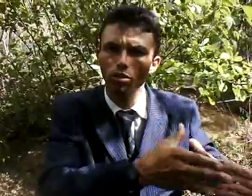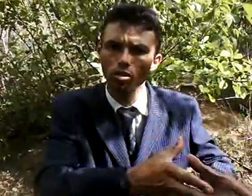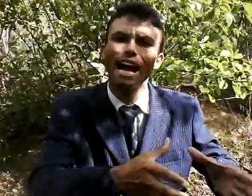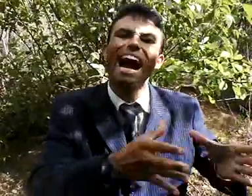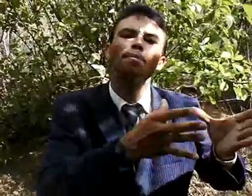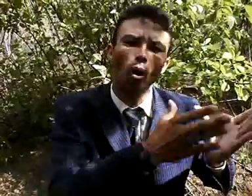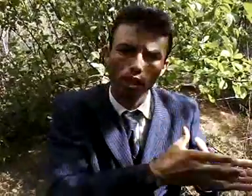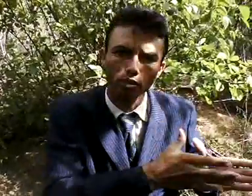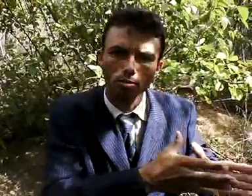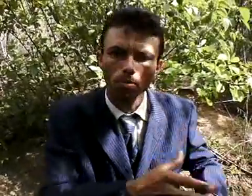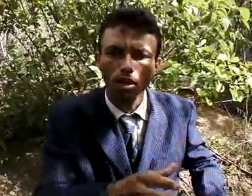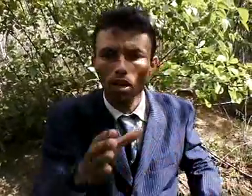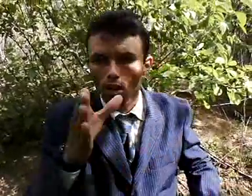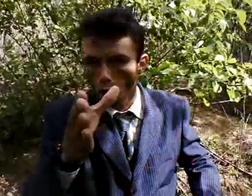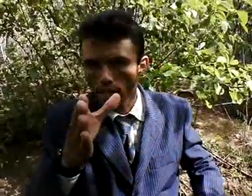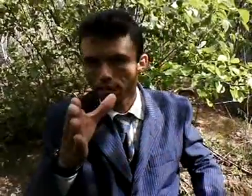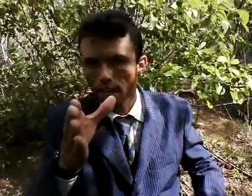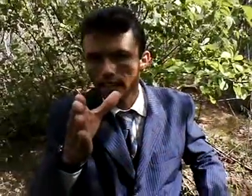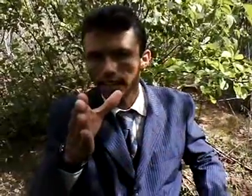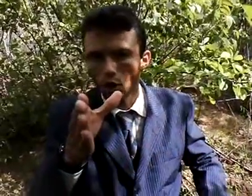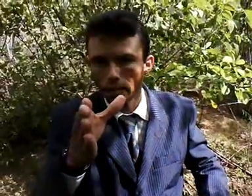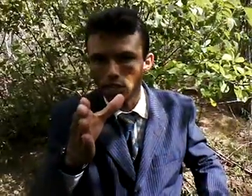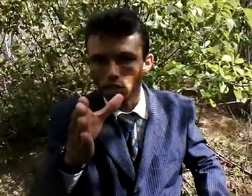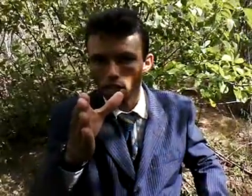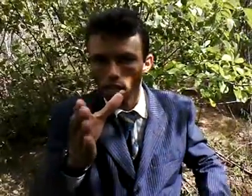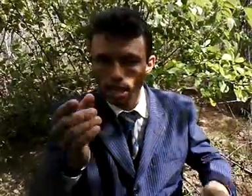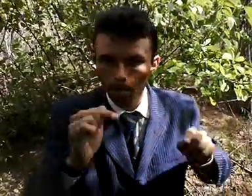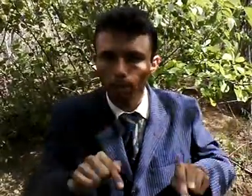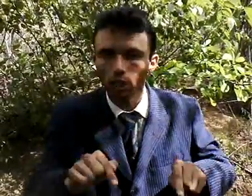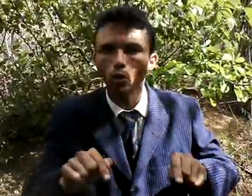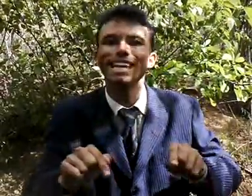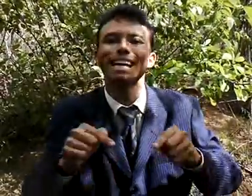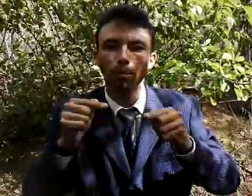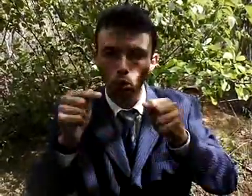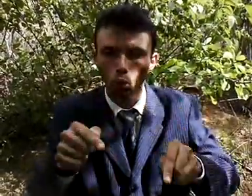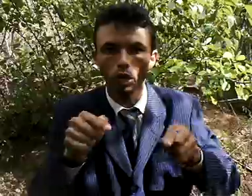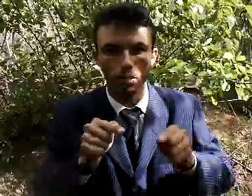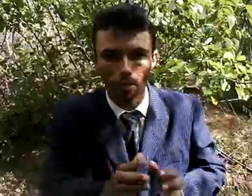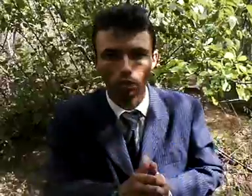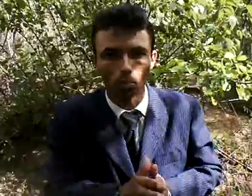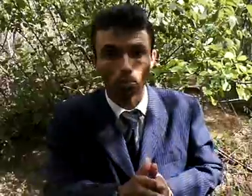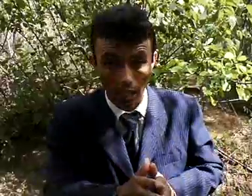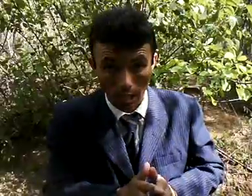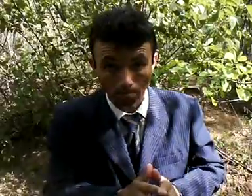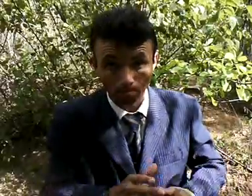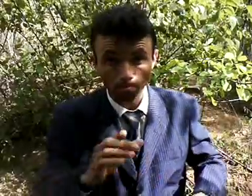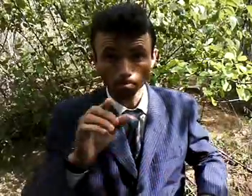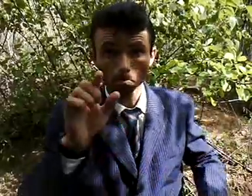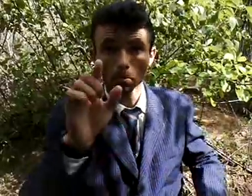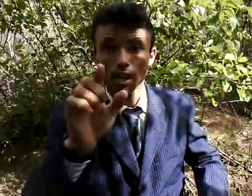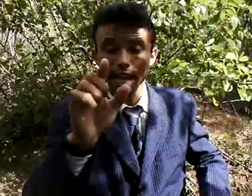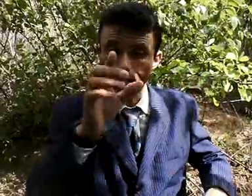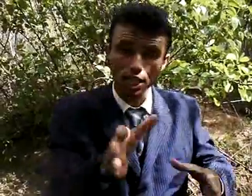livros apócrifos? Como já falei anteriormente, e repito e recapitulo nesse momento, que esses